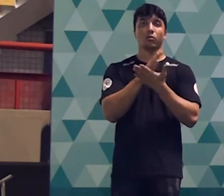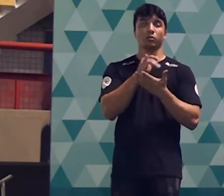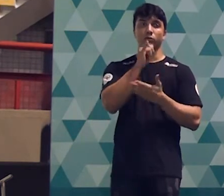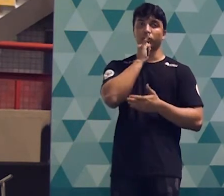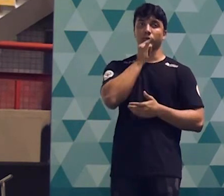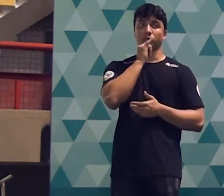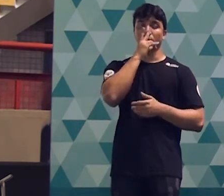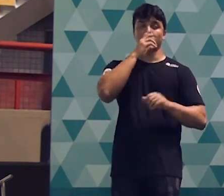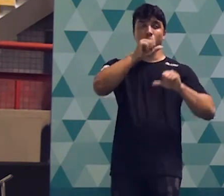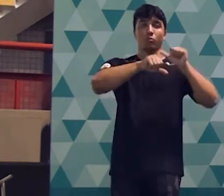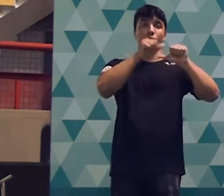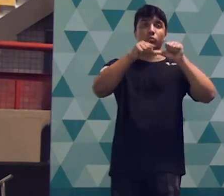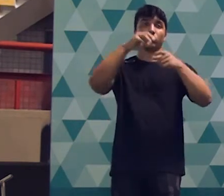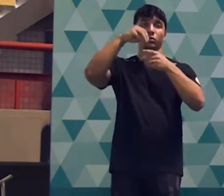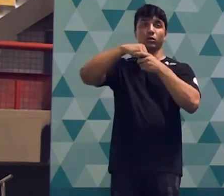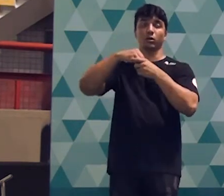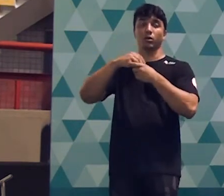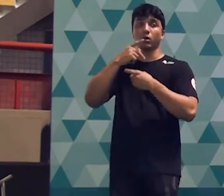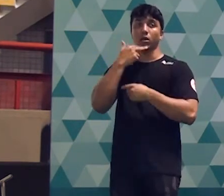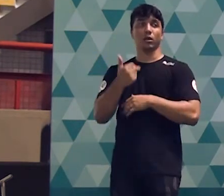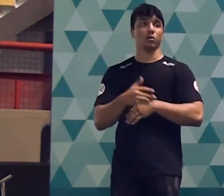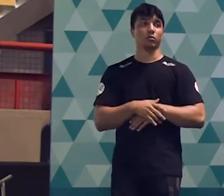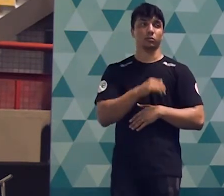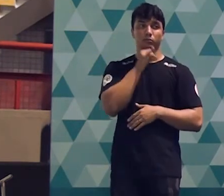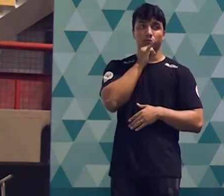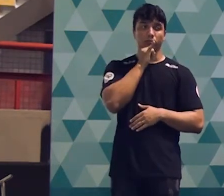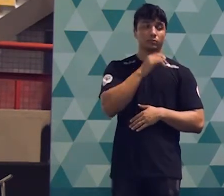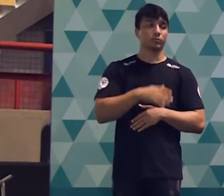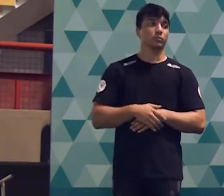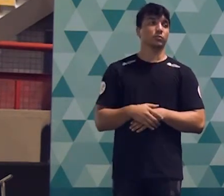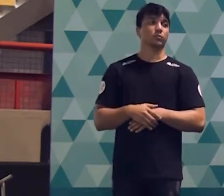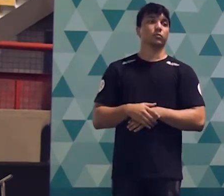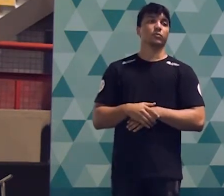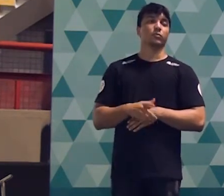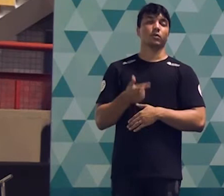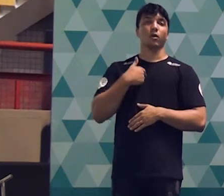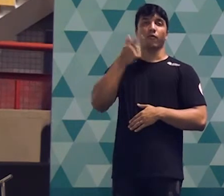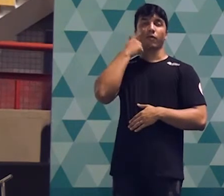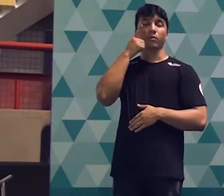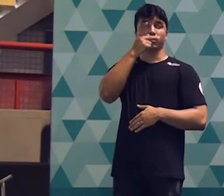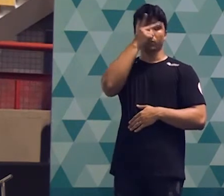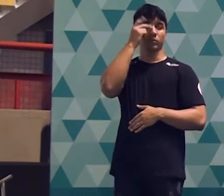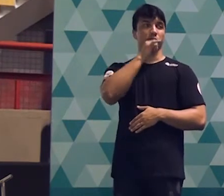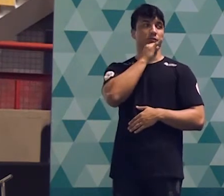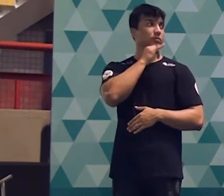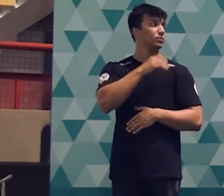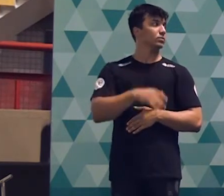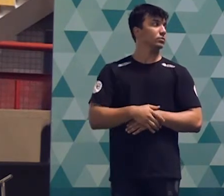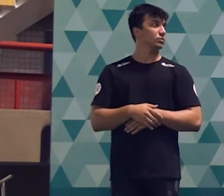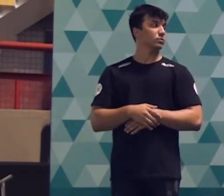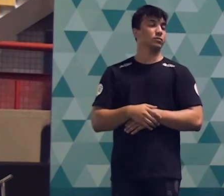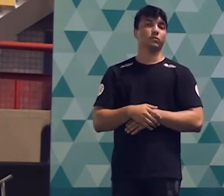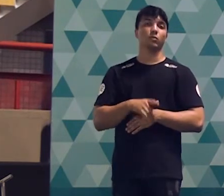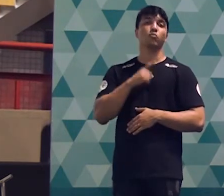exemplo, que mudam dentro da nossa própria língua. Tipo, você olhar para uma pessoa e fazer assim, ó.